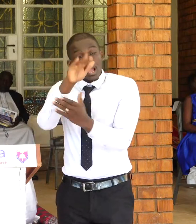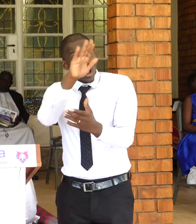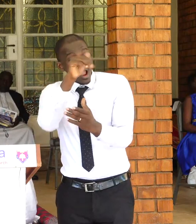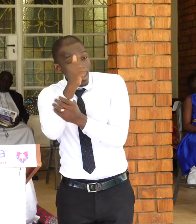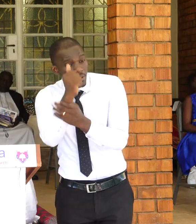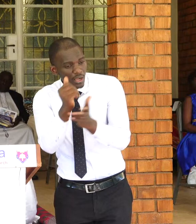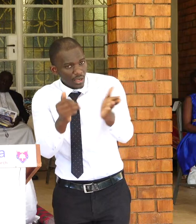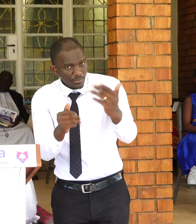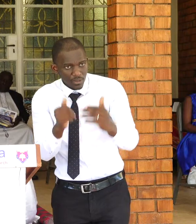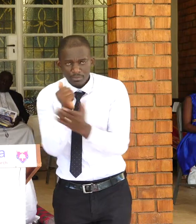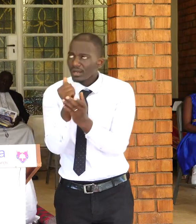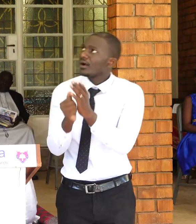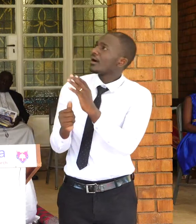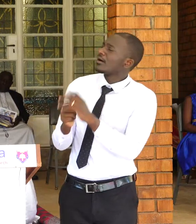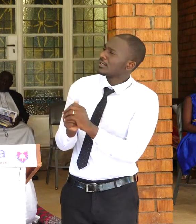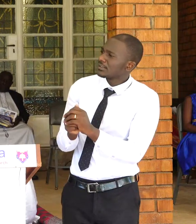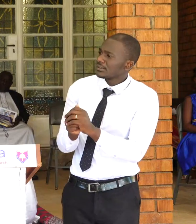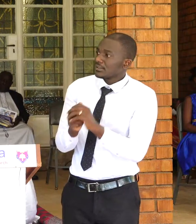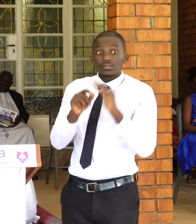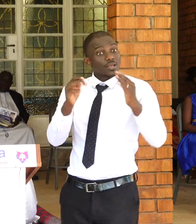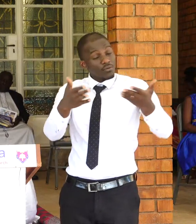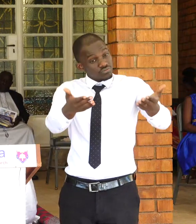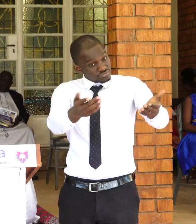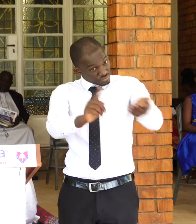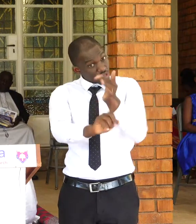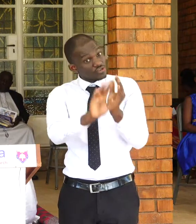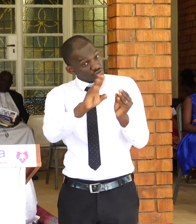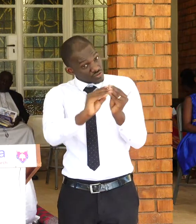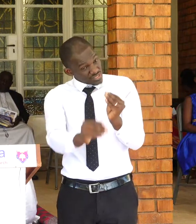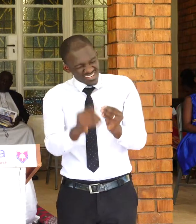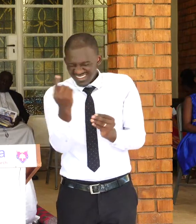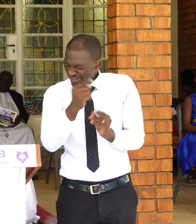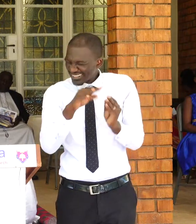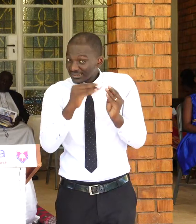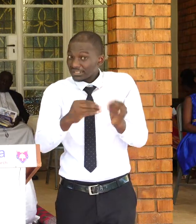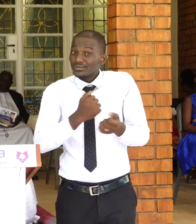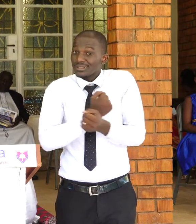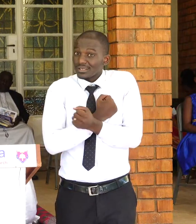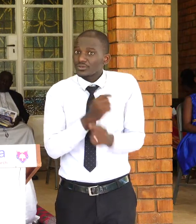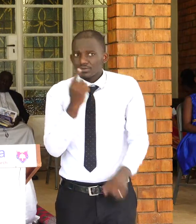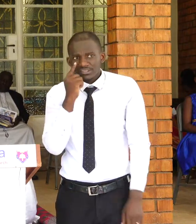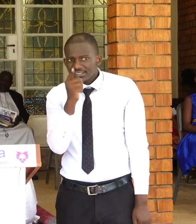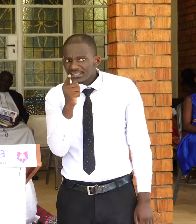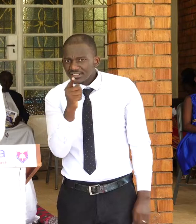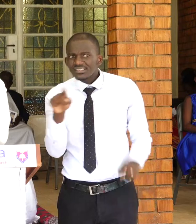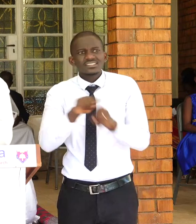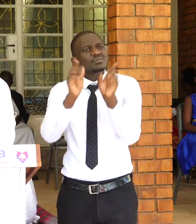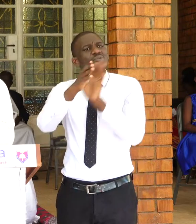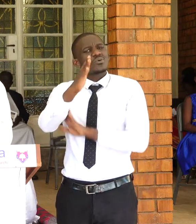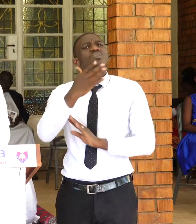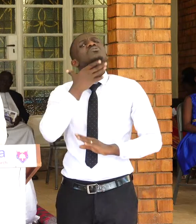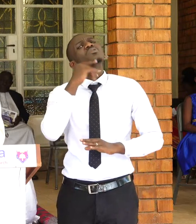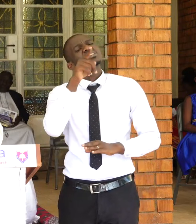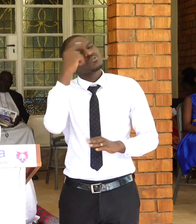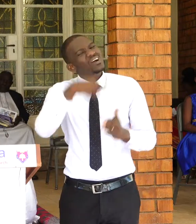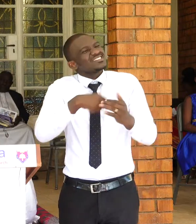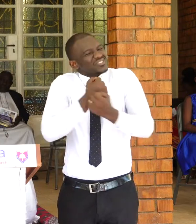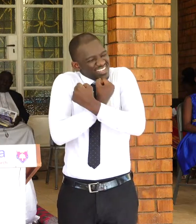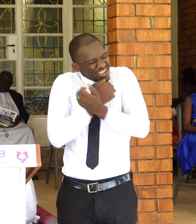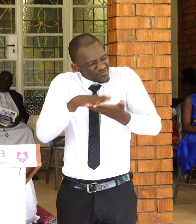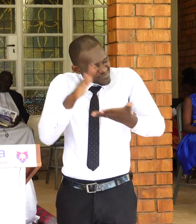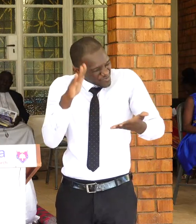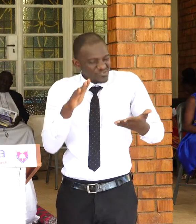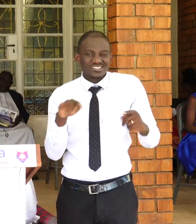nayogera nti twala kaakano omwana wo mugwoyagala wulira Katonda naye ayagala ekyo kyoyagala